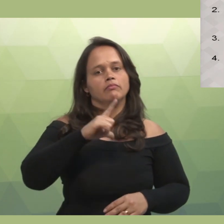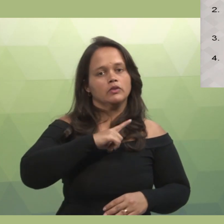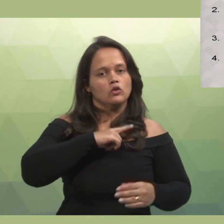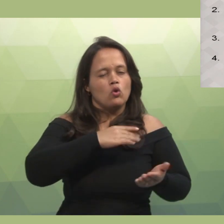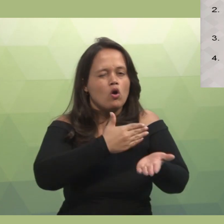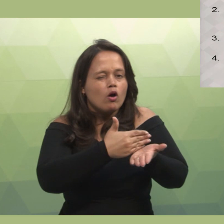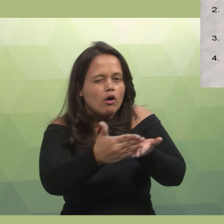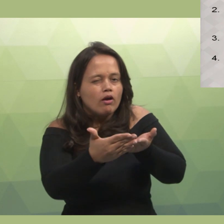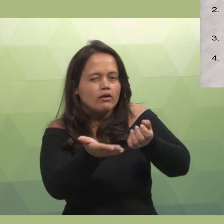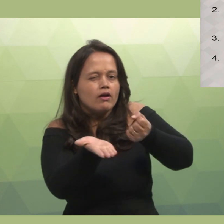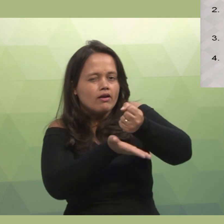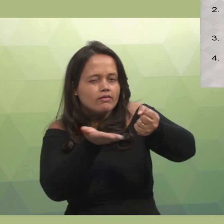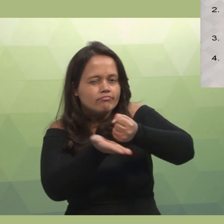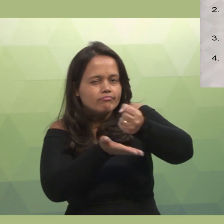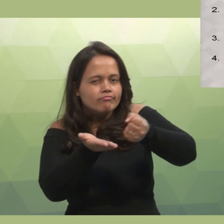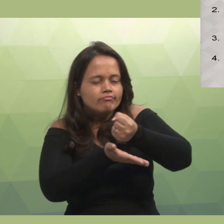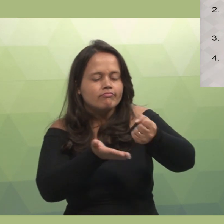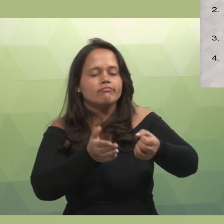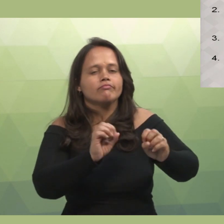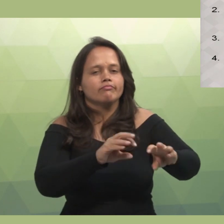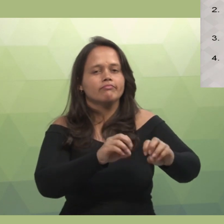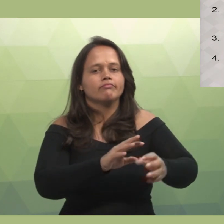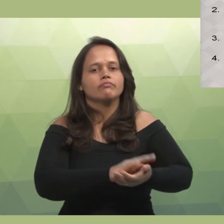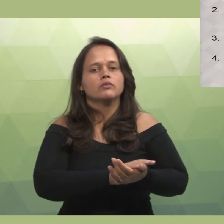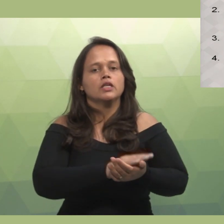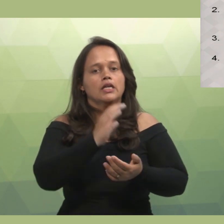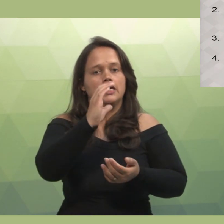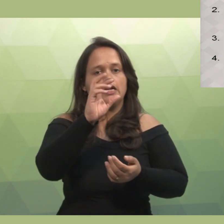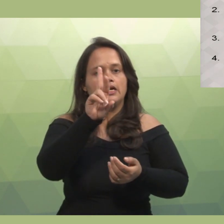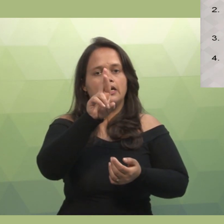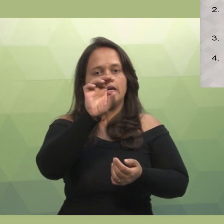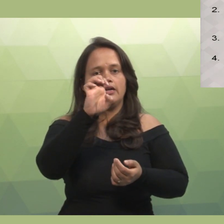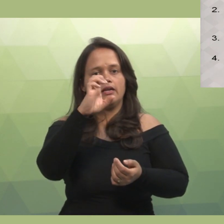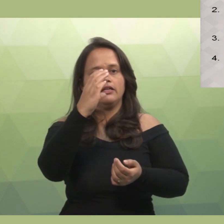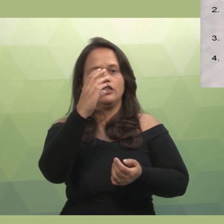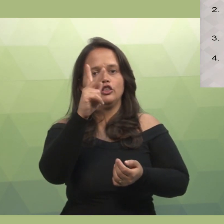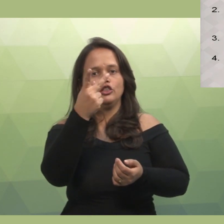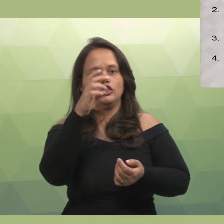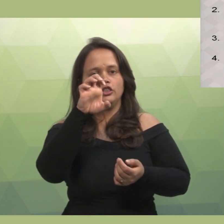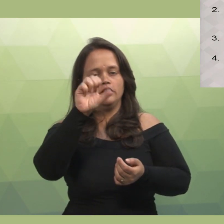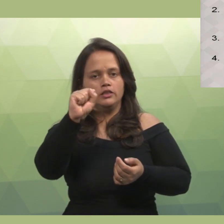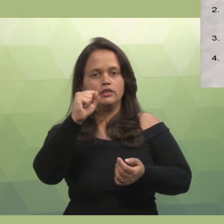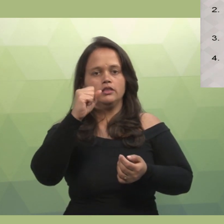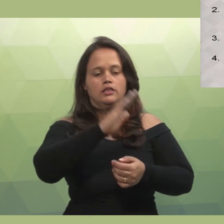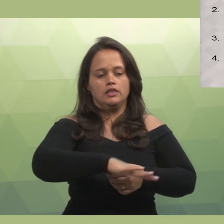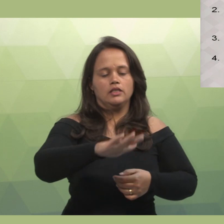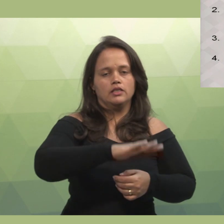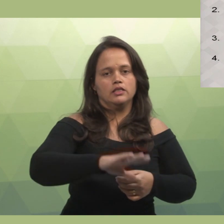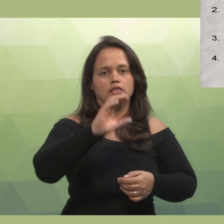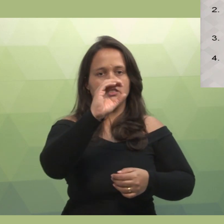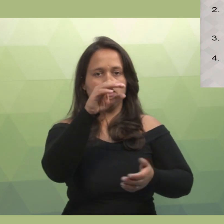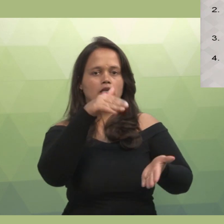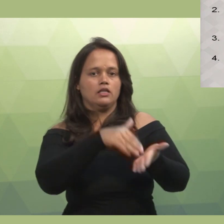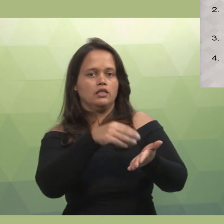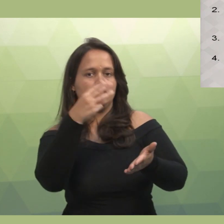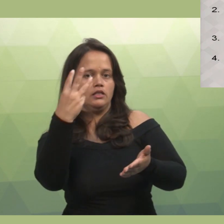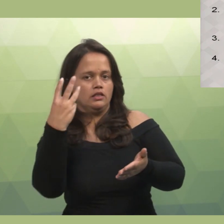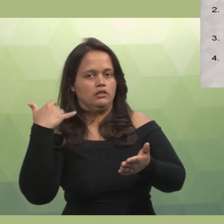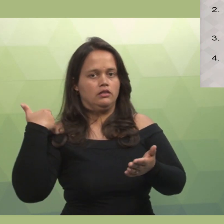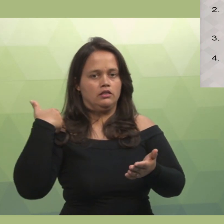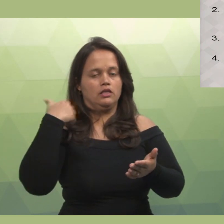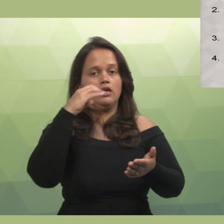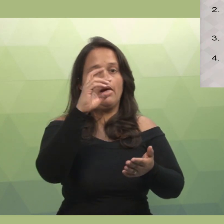básica, é oferecida em creches para crianças de 0 a 3 anos e pré-escolas para crianças de 4 a 5 anos e